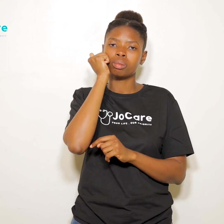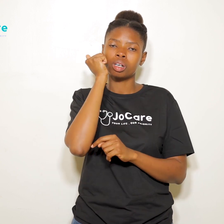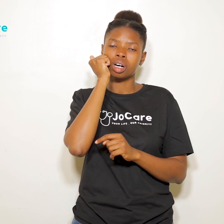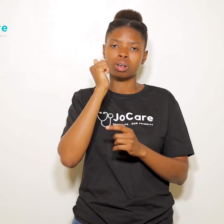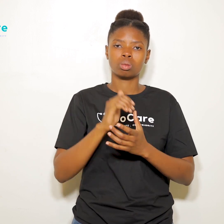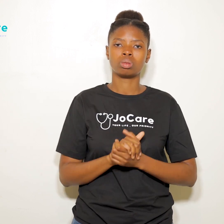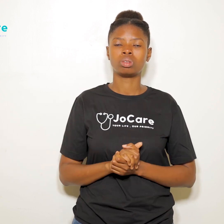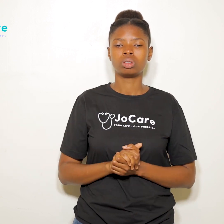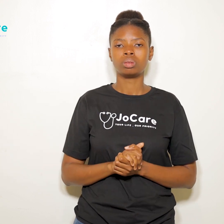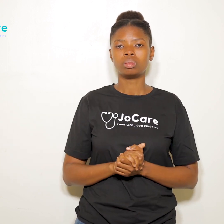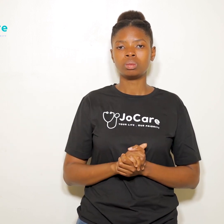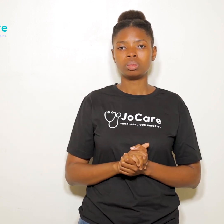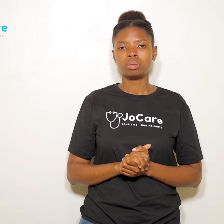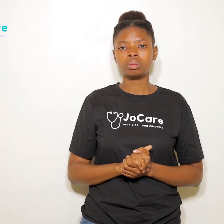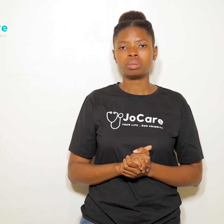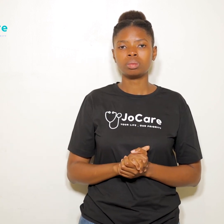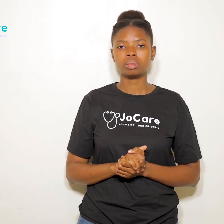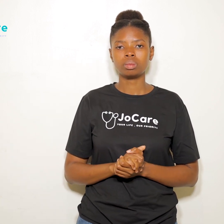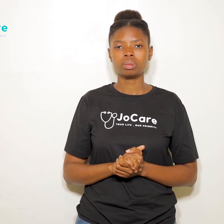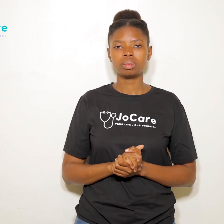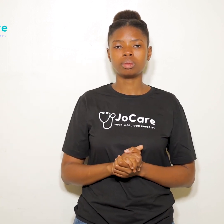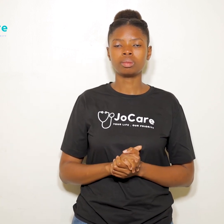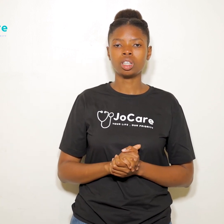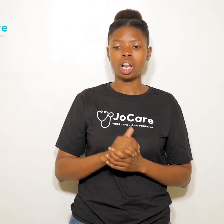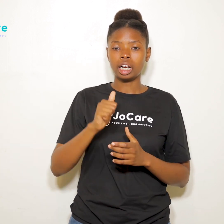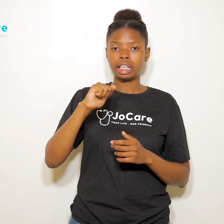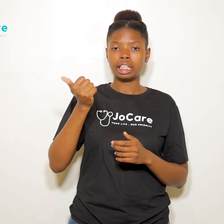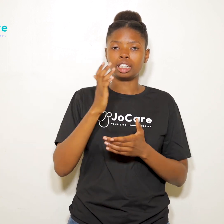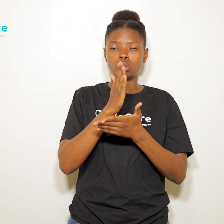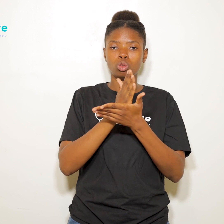phase ariyo bita ni ikindi harya ni luteal phase.